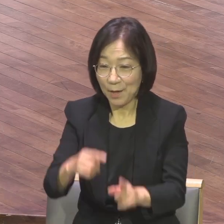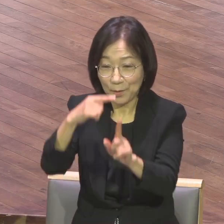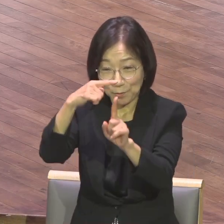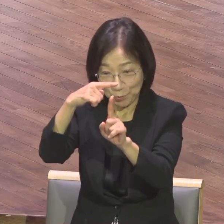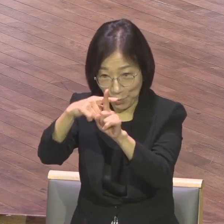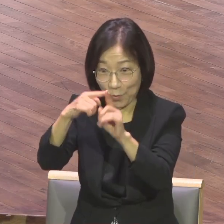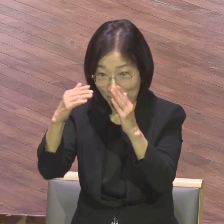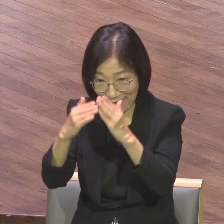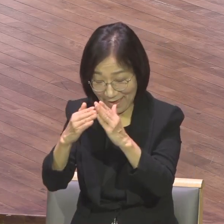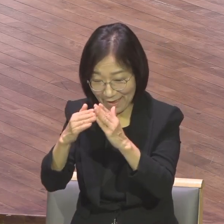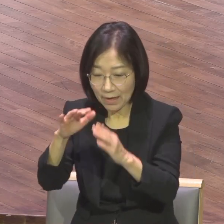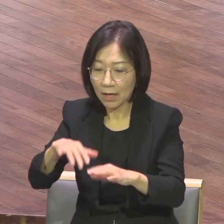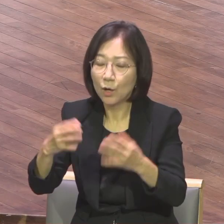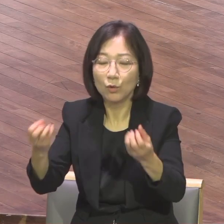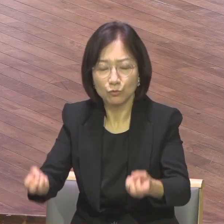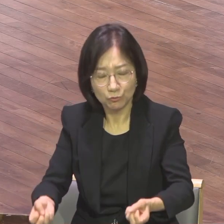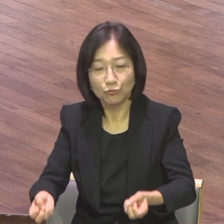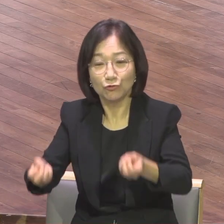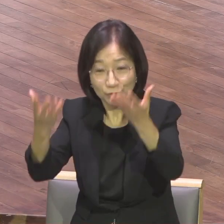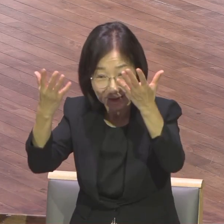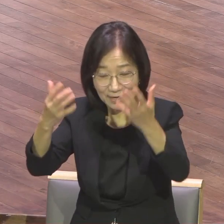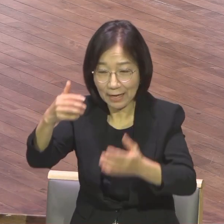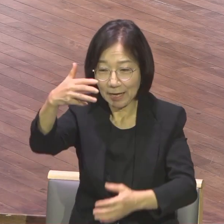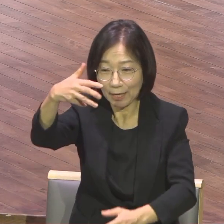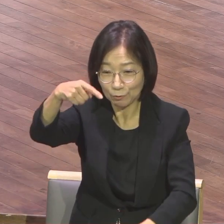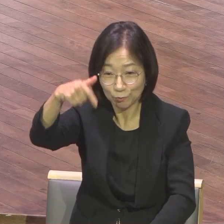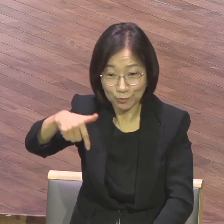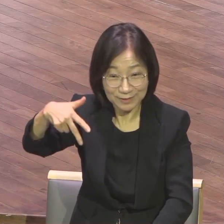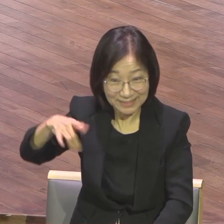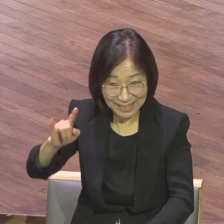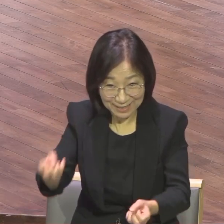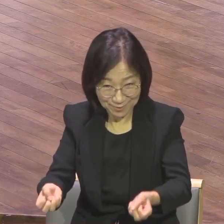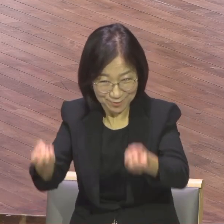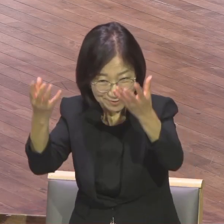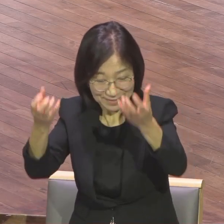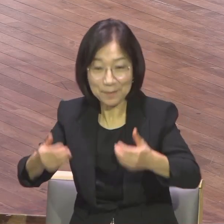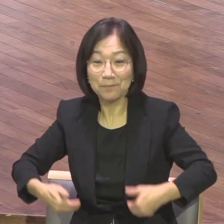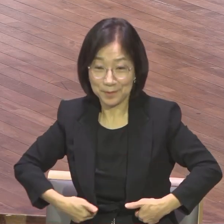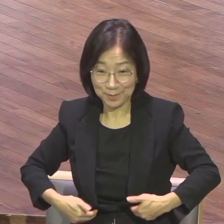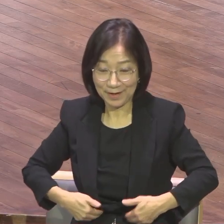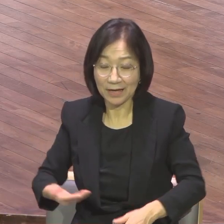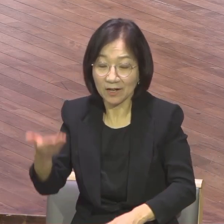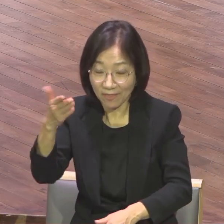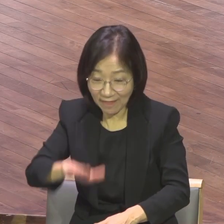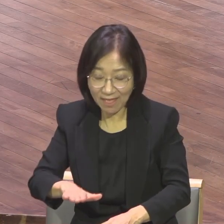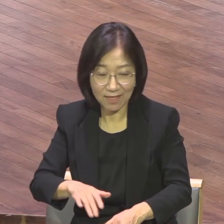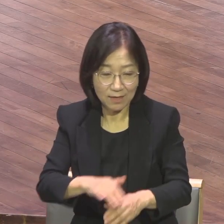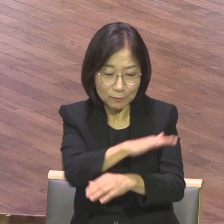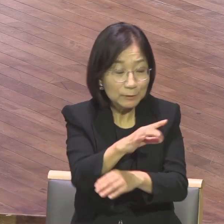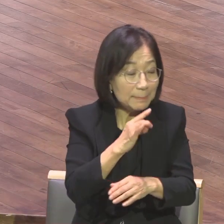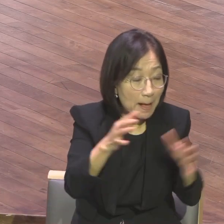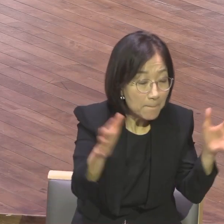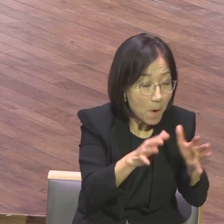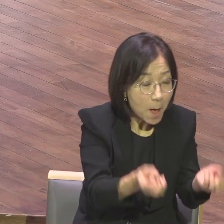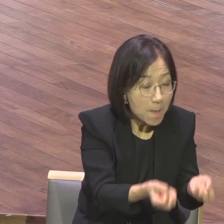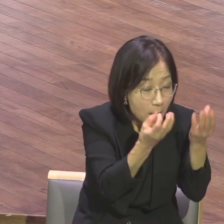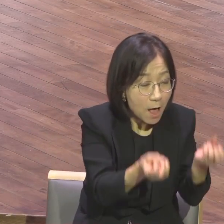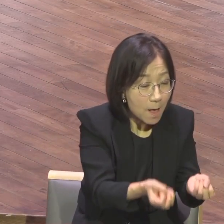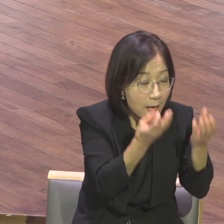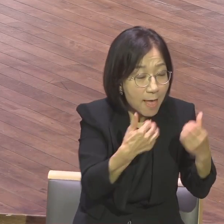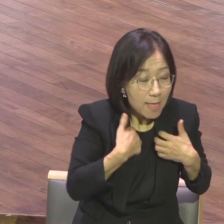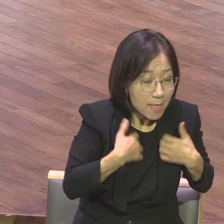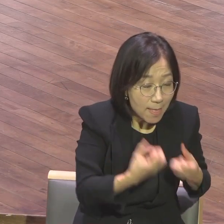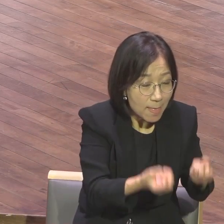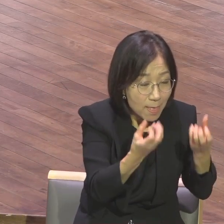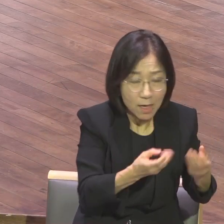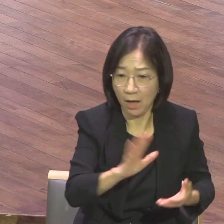건 맞습니다. 축제가 돼도 축제. 그런데 여기가 조사오니 이제 그만하자.